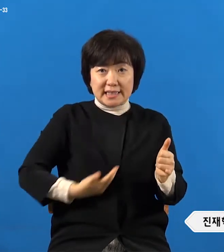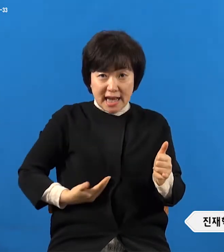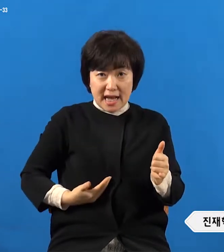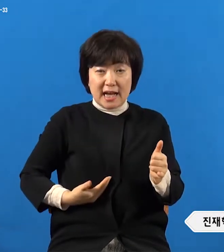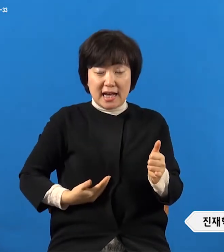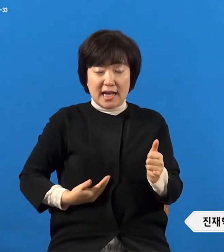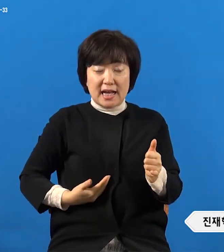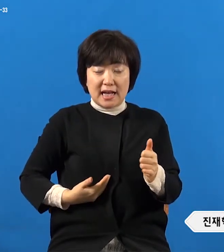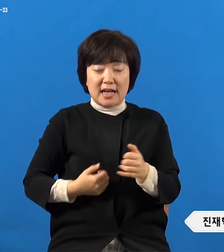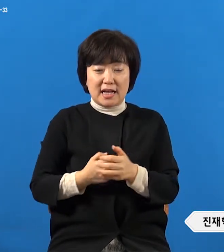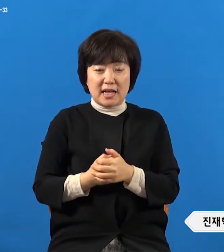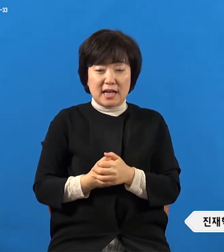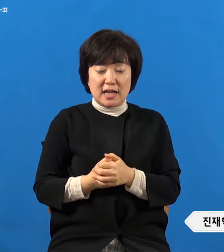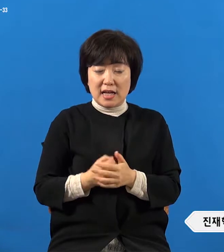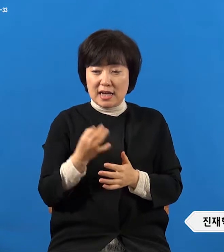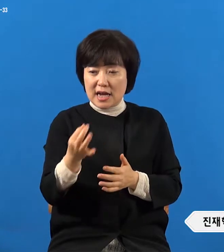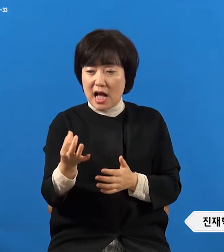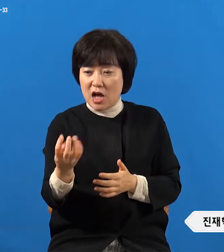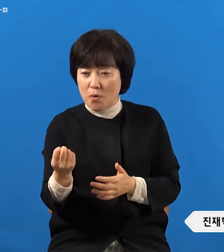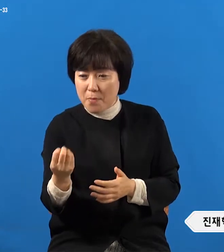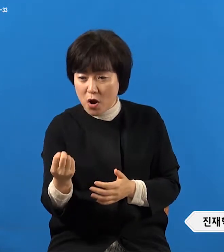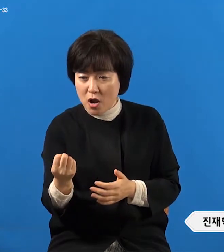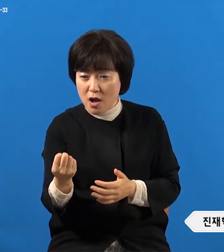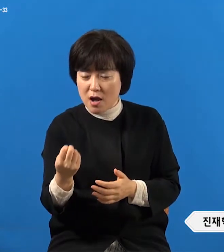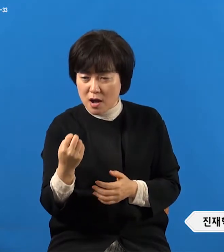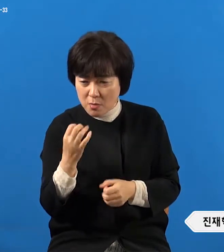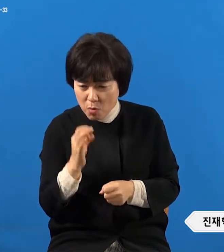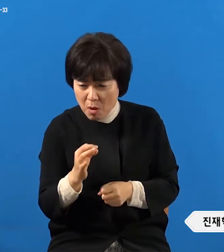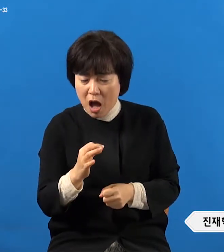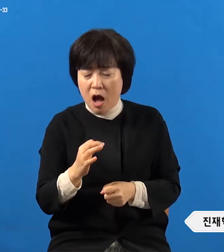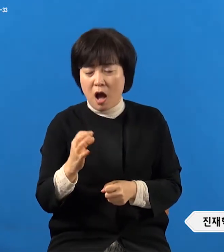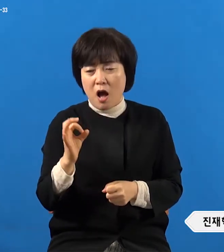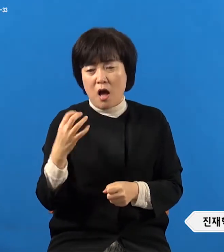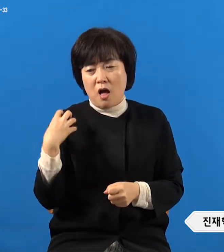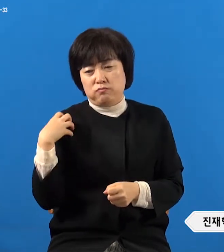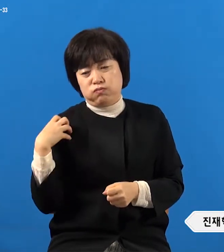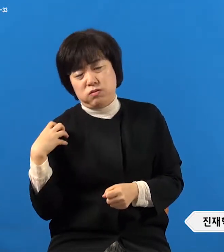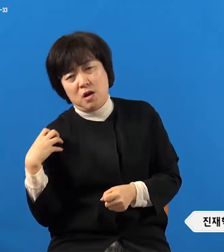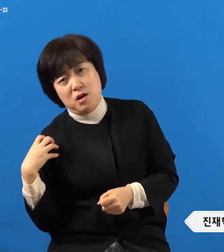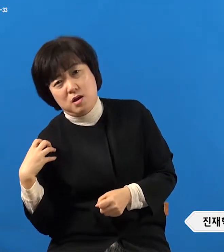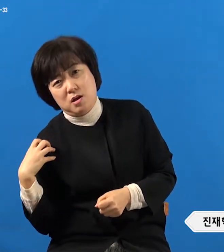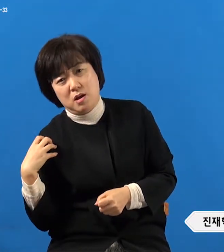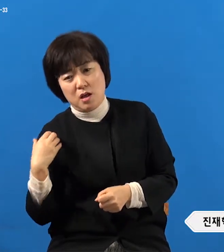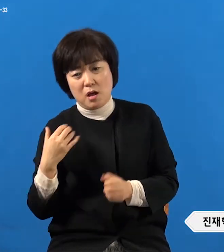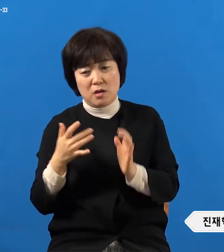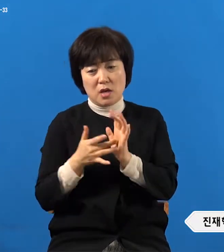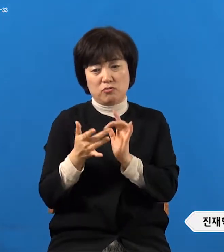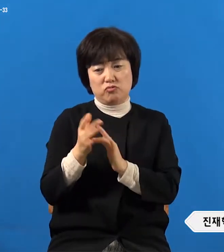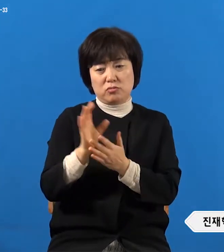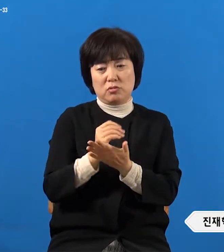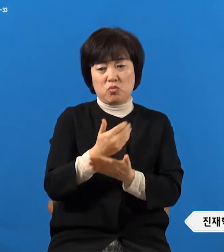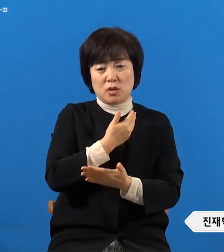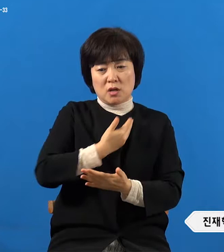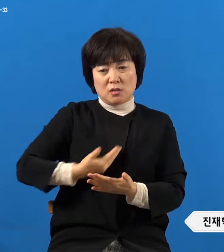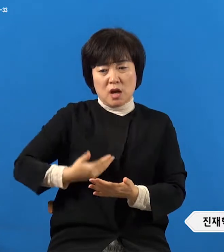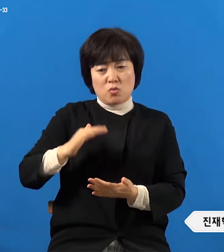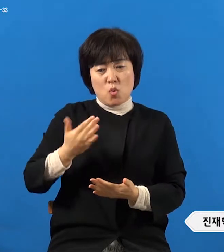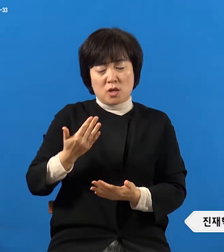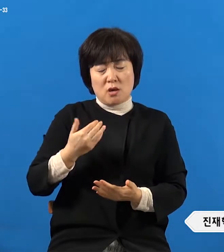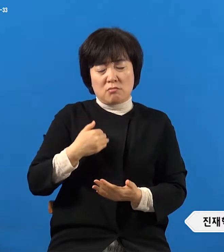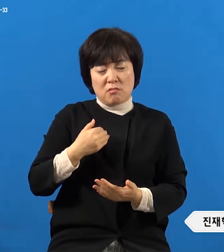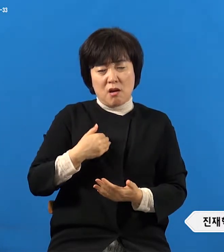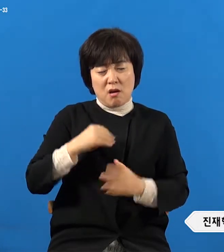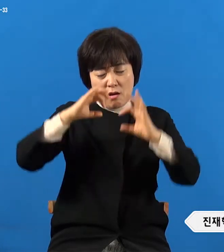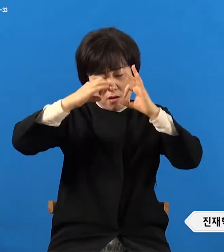보면서, 오늘 이 가격표를 보면서 우리는 힘들어할 수도 있습니다. 아니, 그리스도의 제자가 되기에는 너무나 거리가